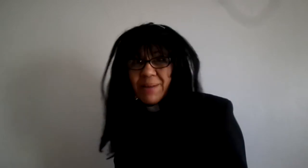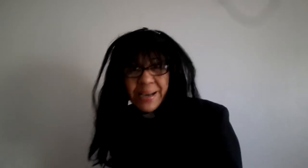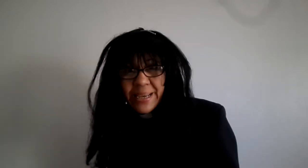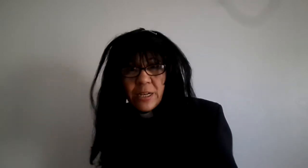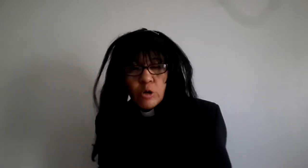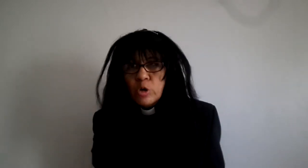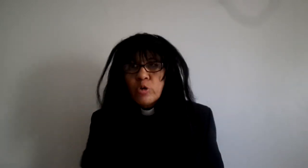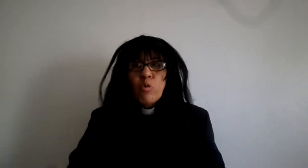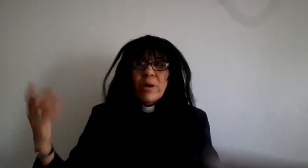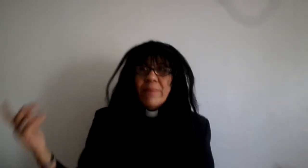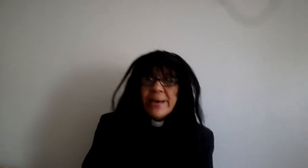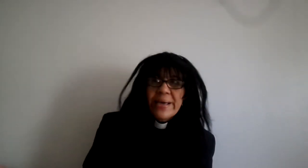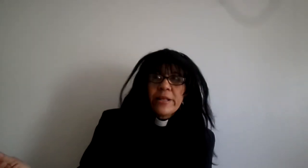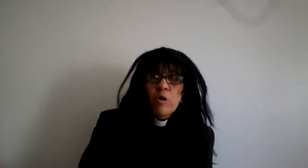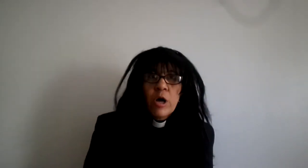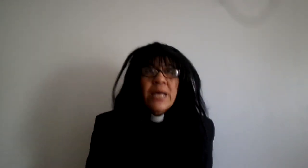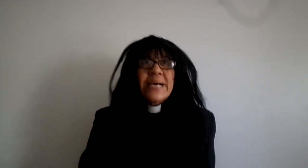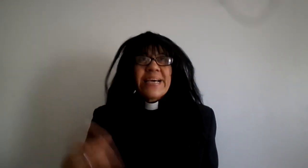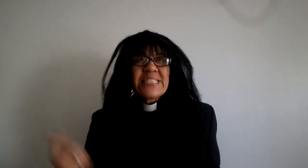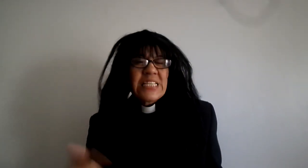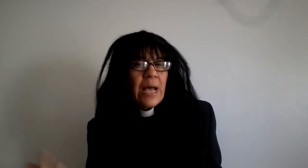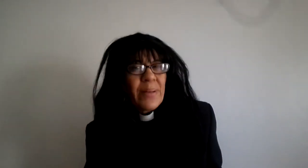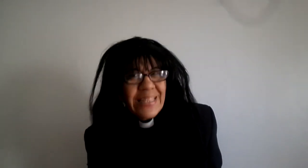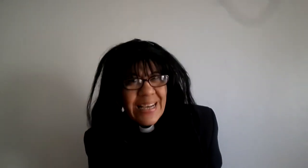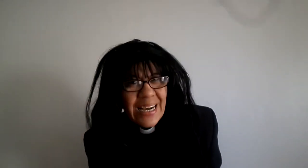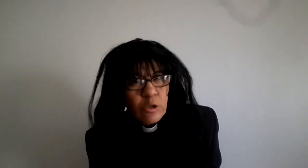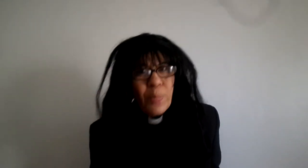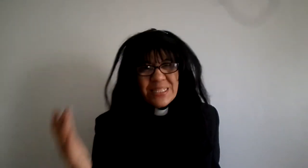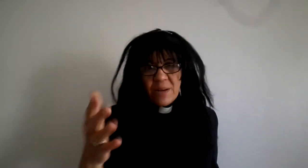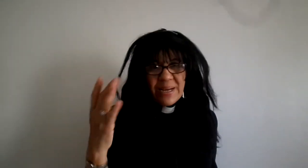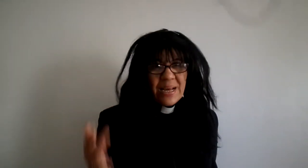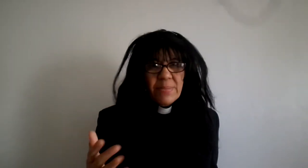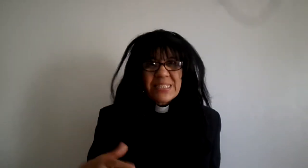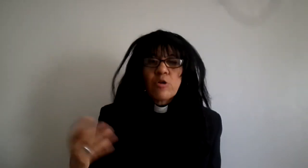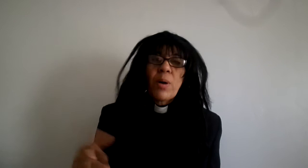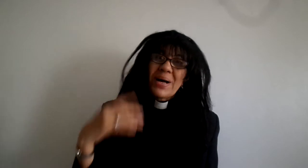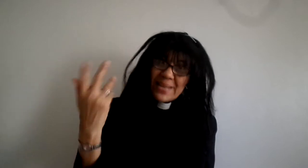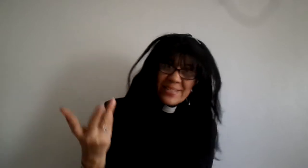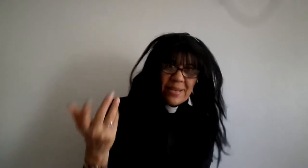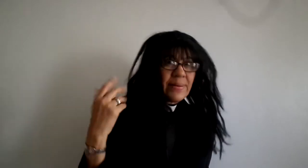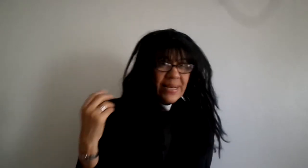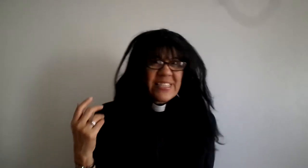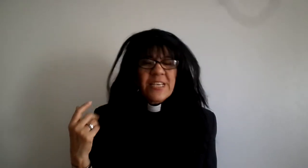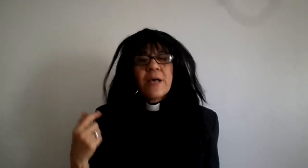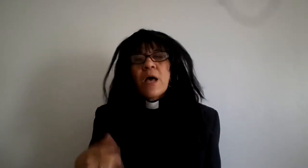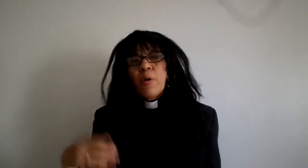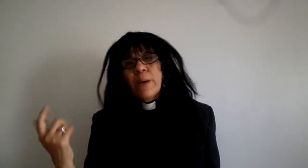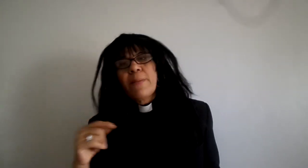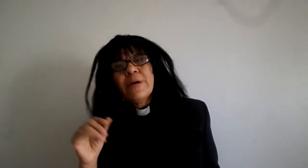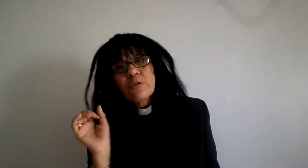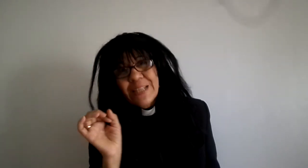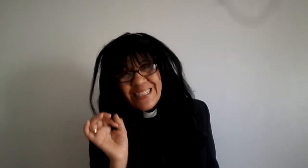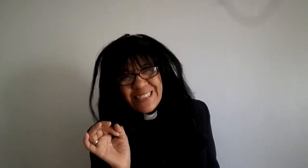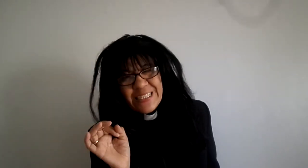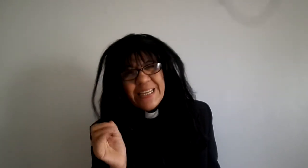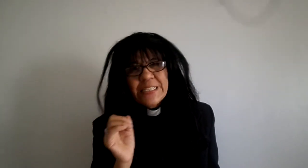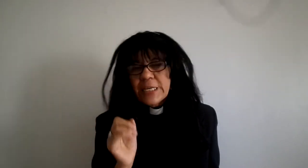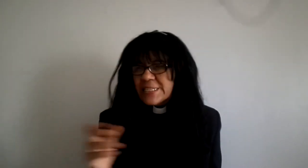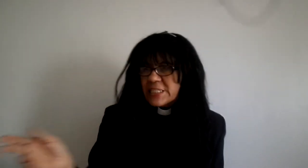Evangelio no es un Evangelio que se está predicando para salvar al alma, sino para matarse, ¿verdad que sí? Porque vemos dentro del Internet gente que se están